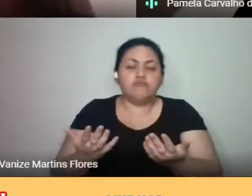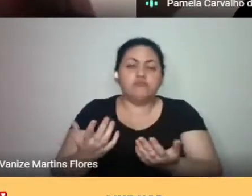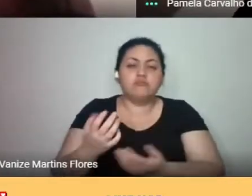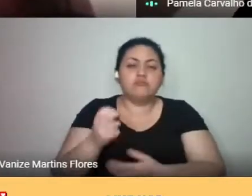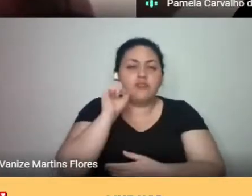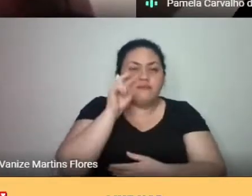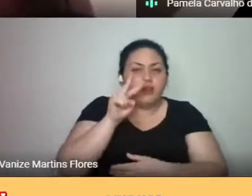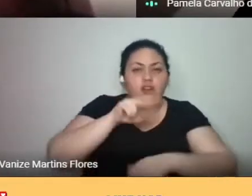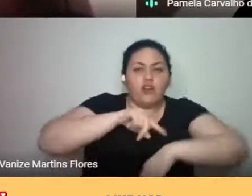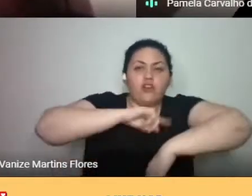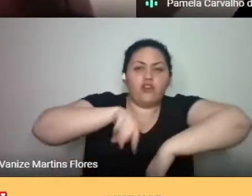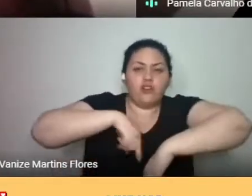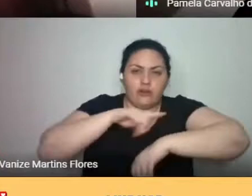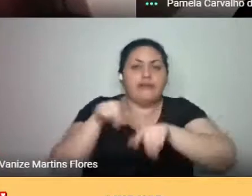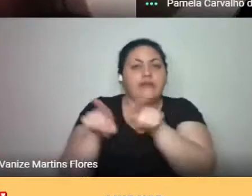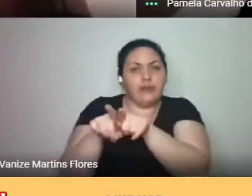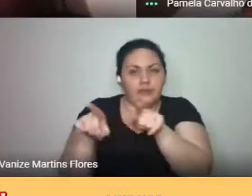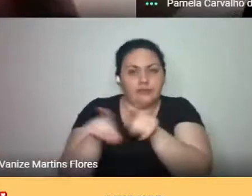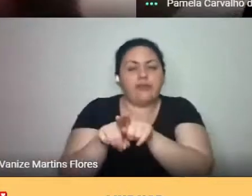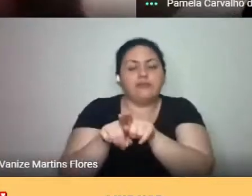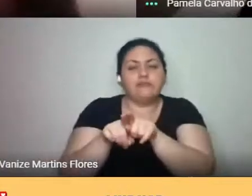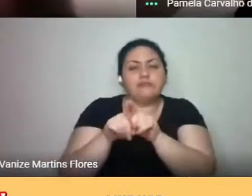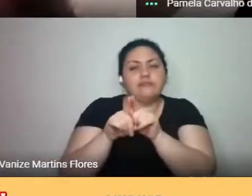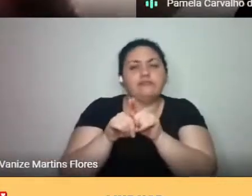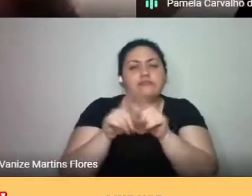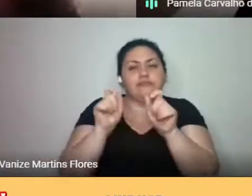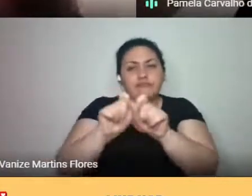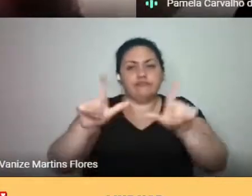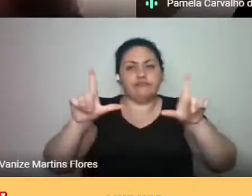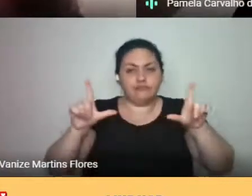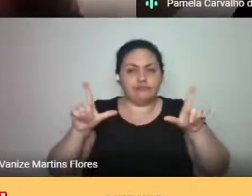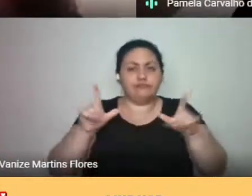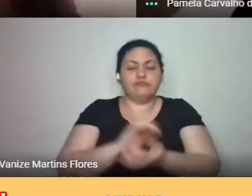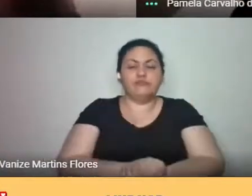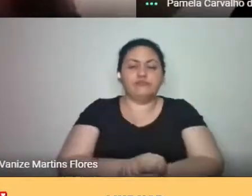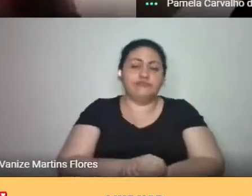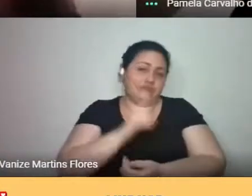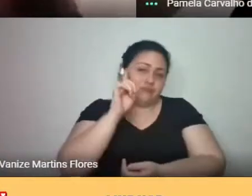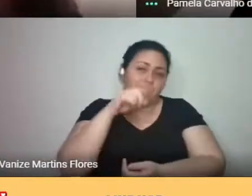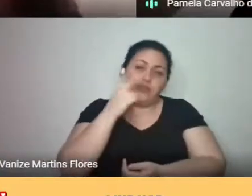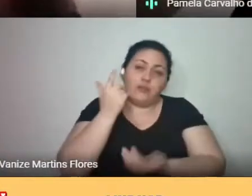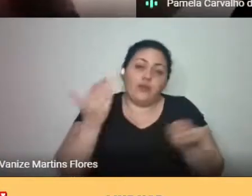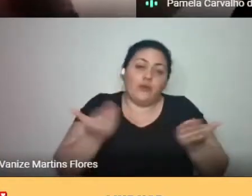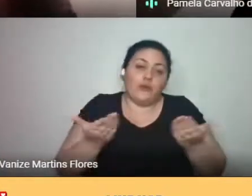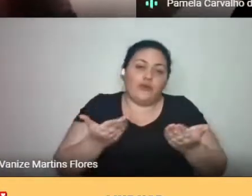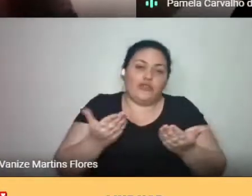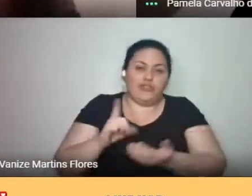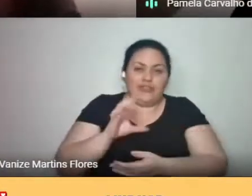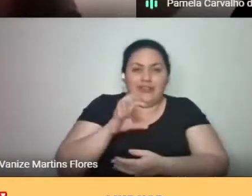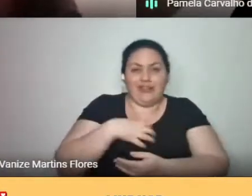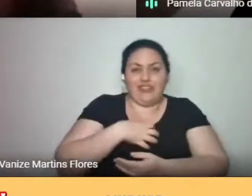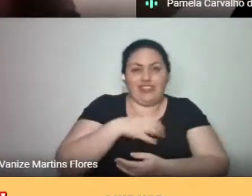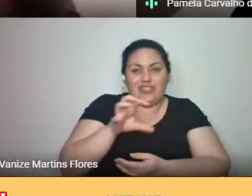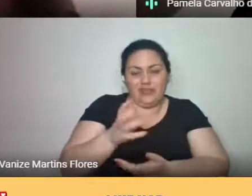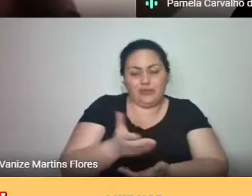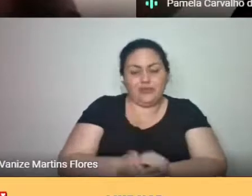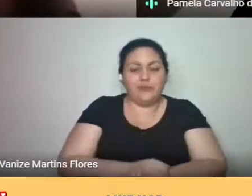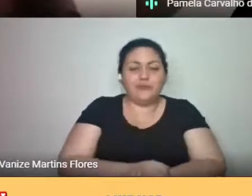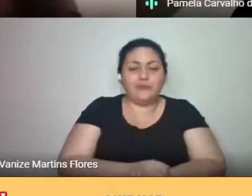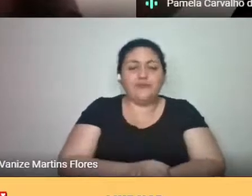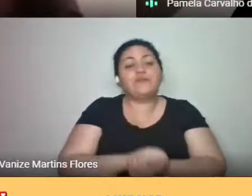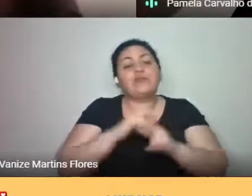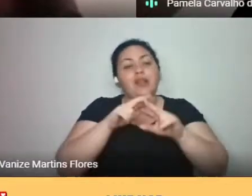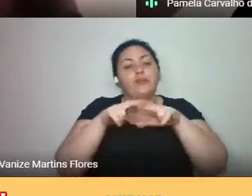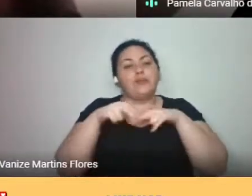também é tela, né? Porque é assim que está acontecendo, né? Então, tem que de alguma forma